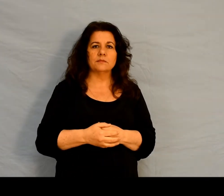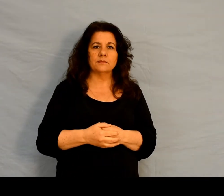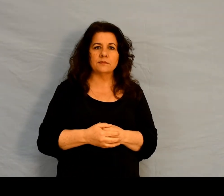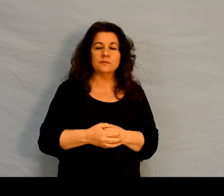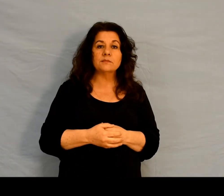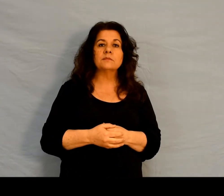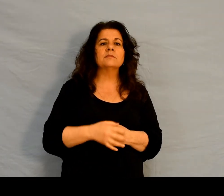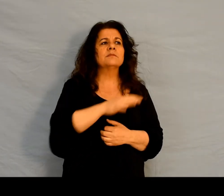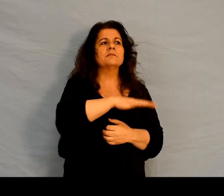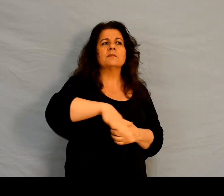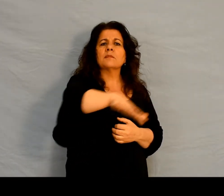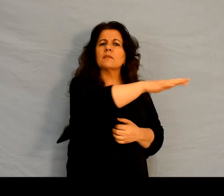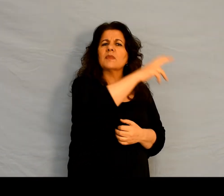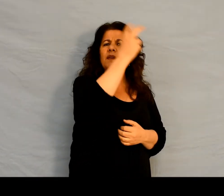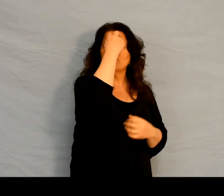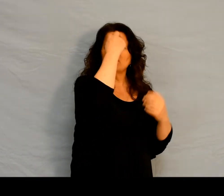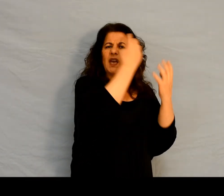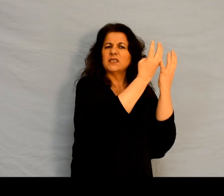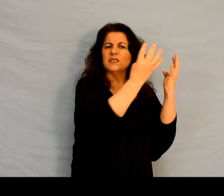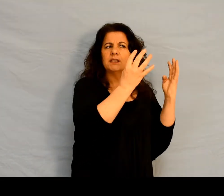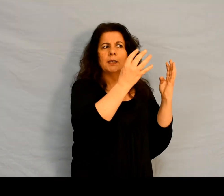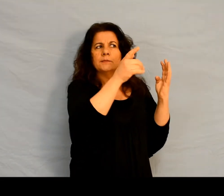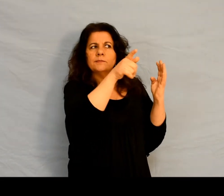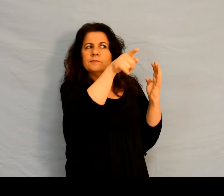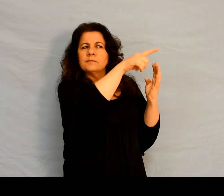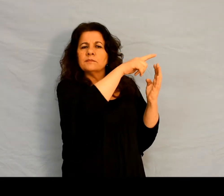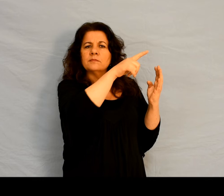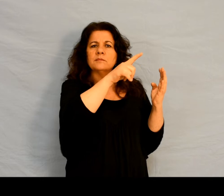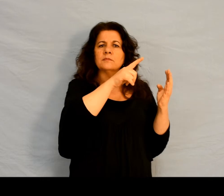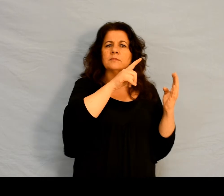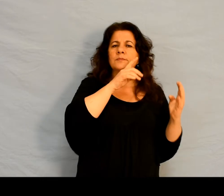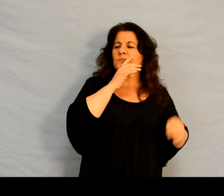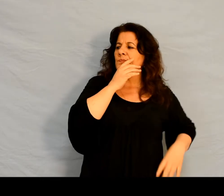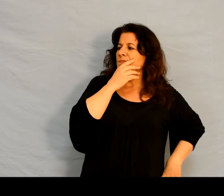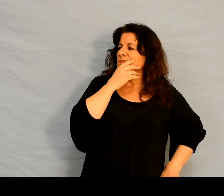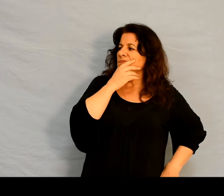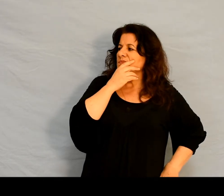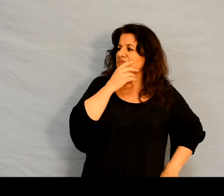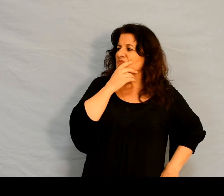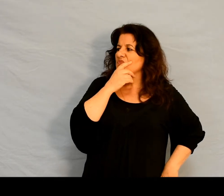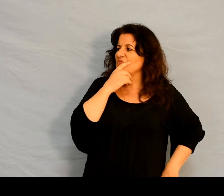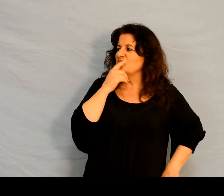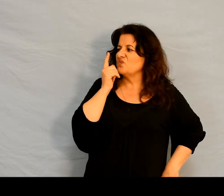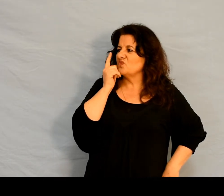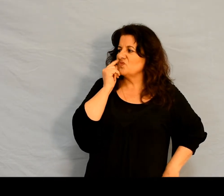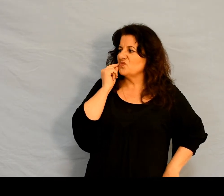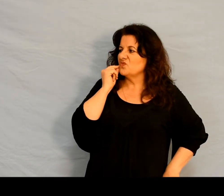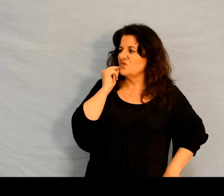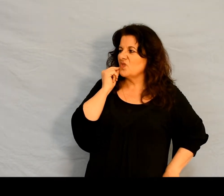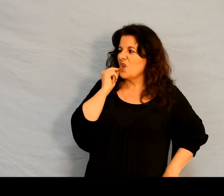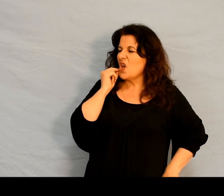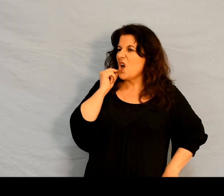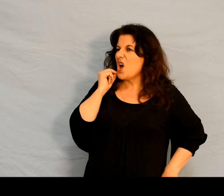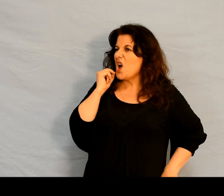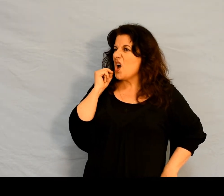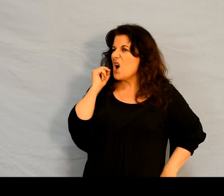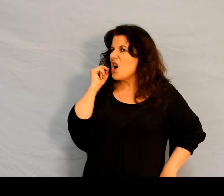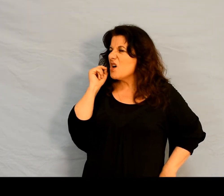Parmi les pharisiens, certains disaient, « Cet homme-là n'est pas de Dieu, puisqu'il n'observe pas le repos